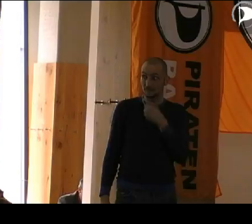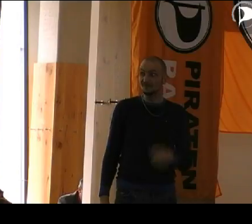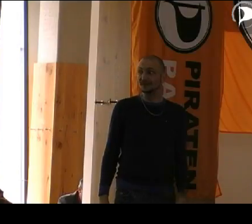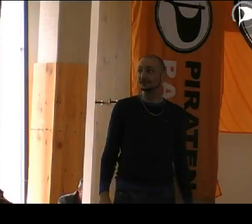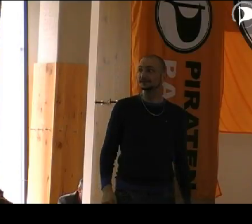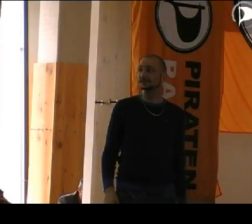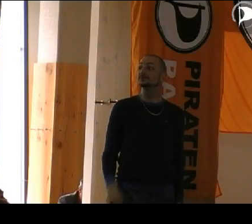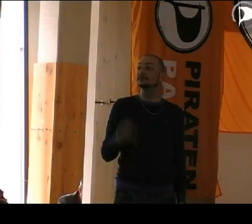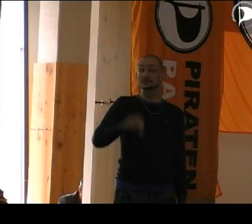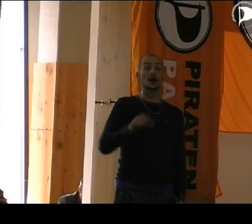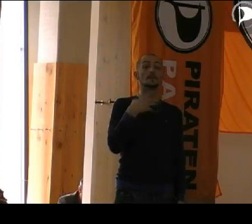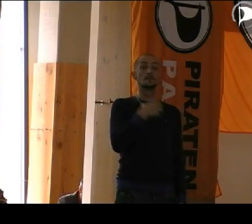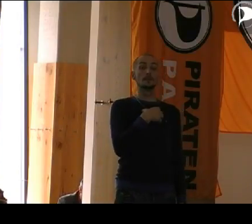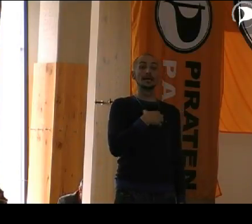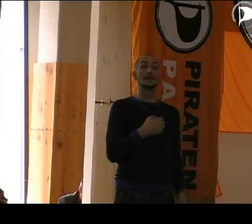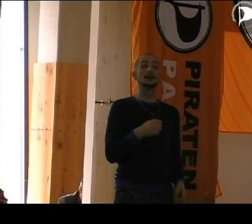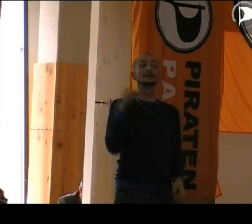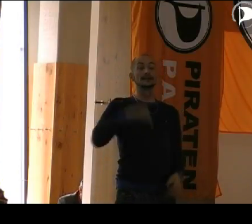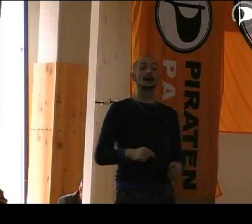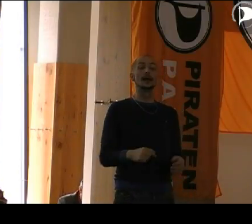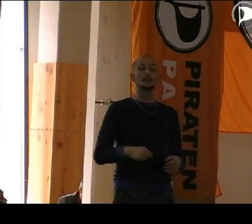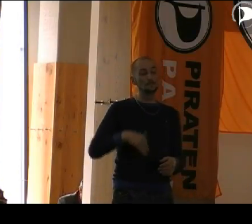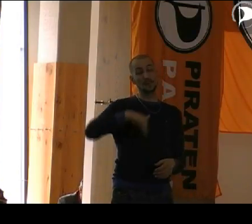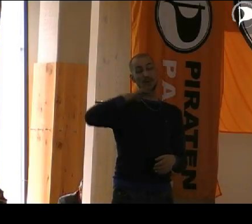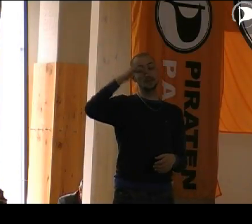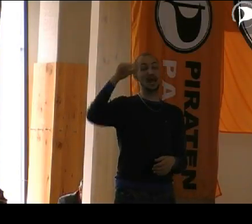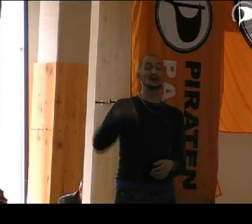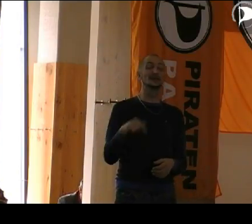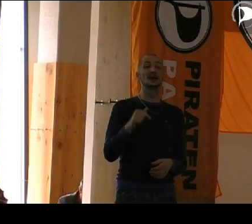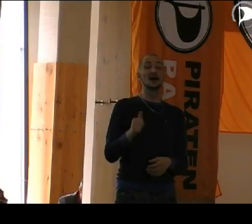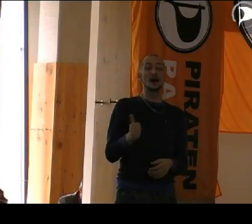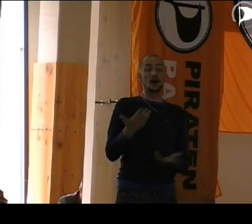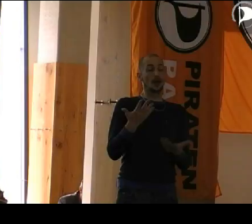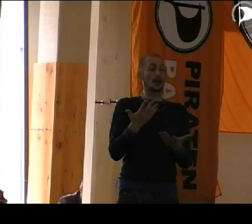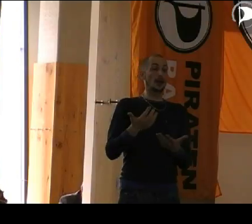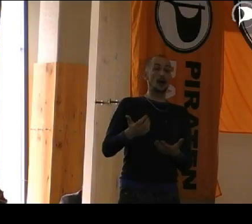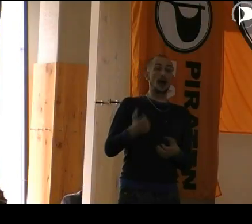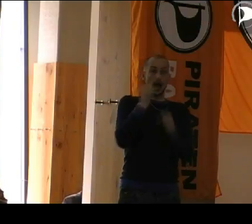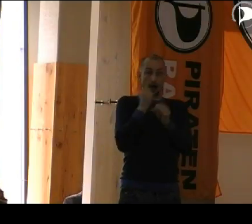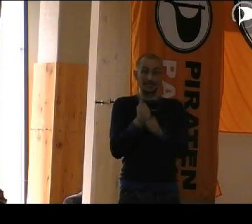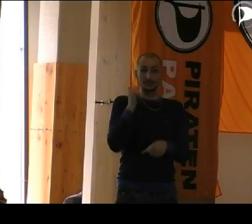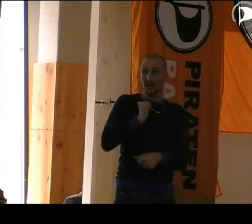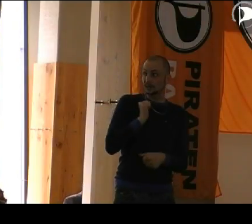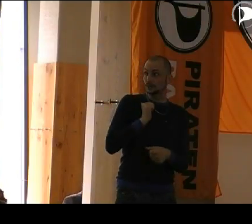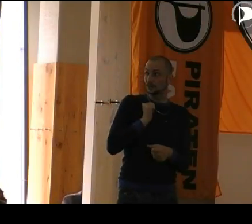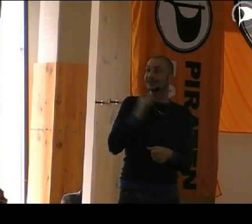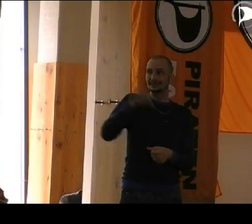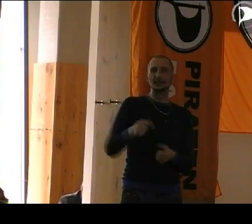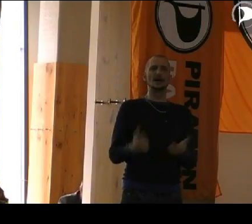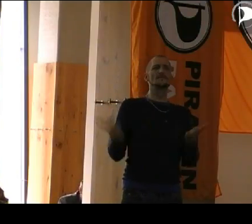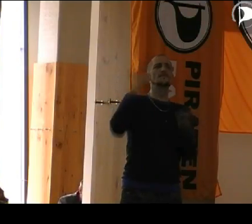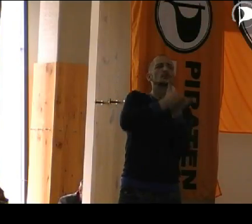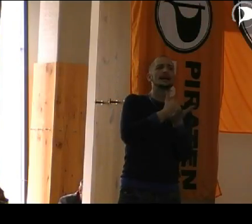das problem mit der steigenden arbeitsbelastung dass ich meiner meinung nach müssen einfach einfach lösen indem es ihnen vorstellen der